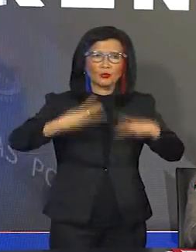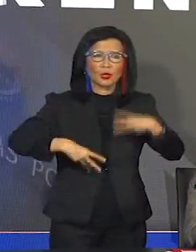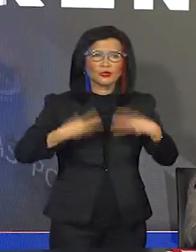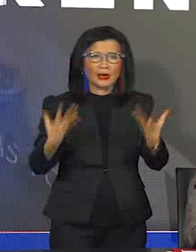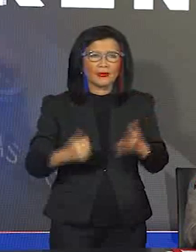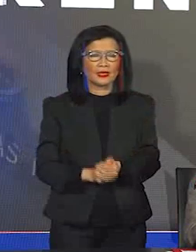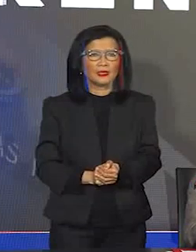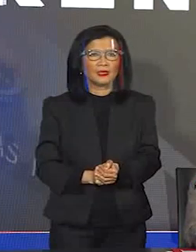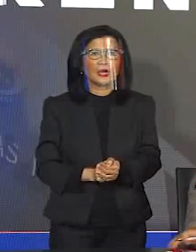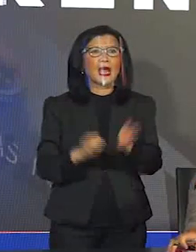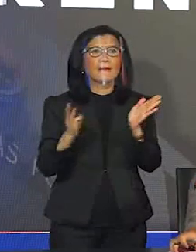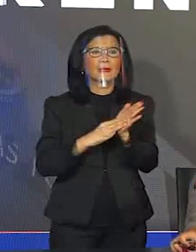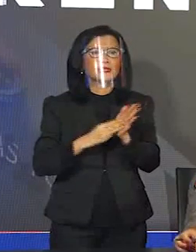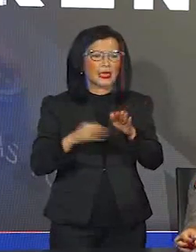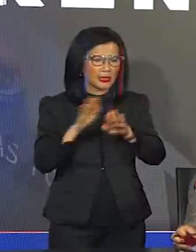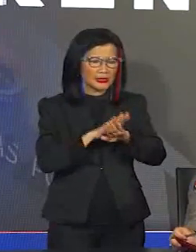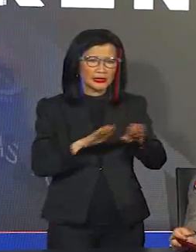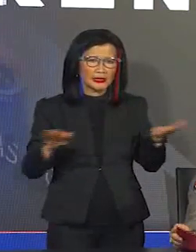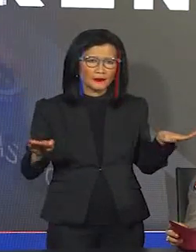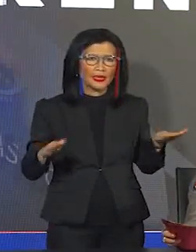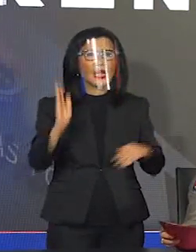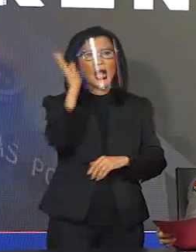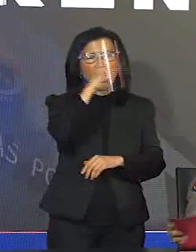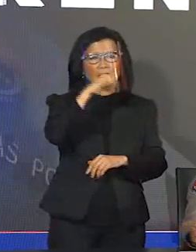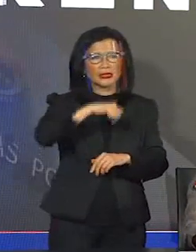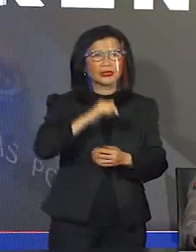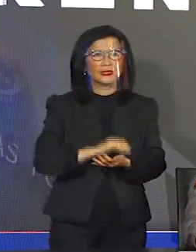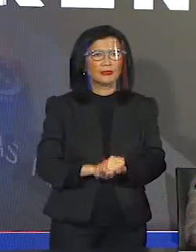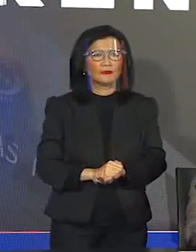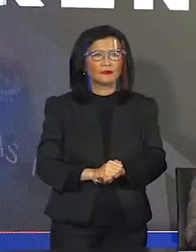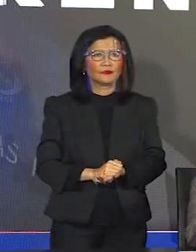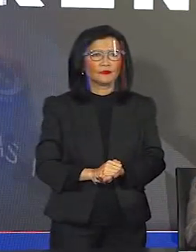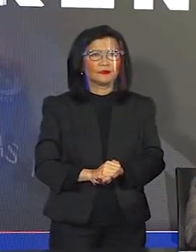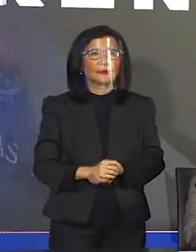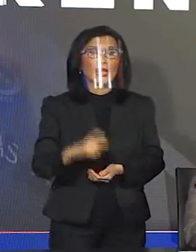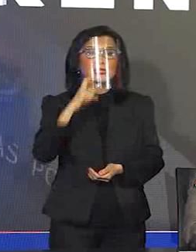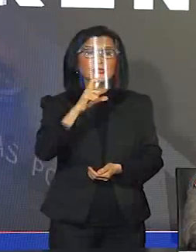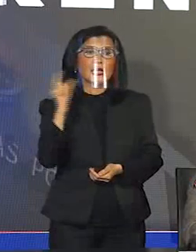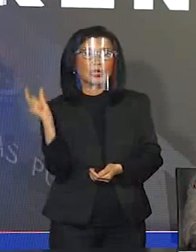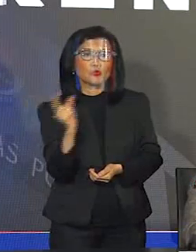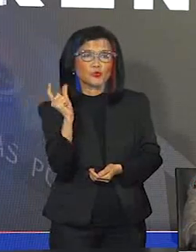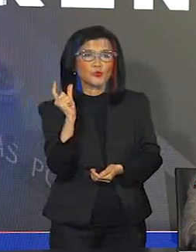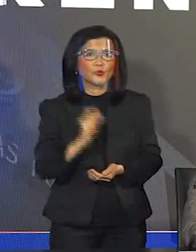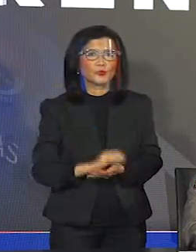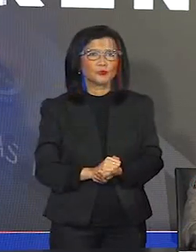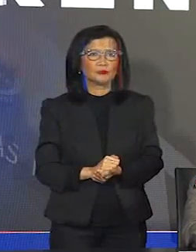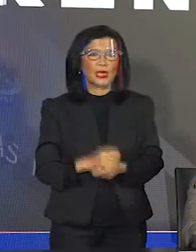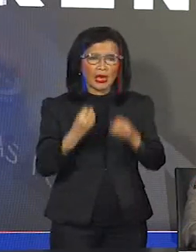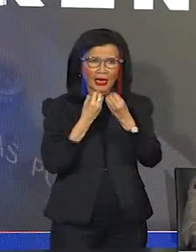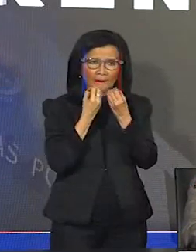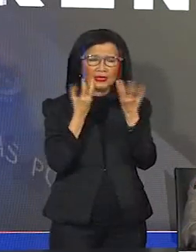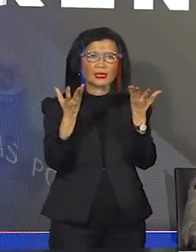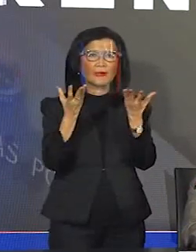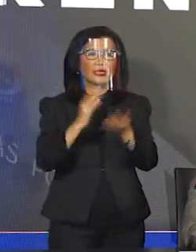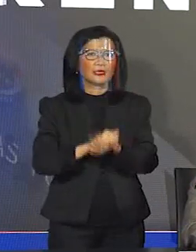evaluasi gangguan Kamtipmas pada hari ini, secara umum kami sampaikan